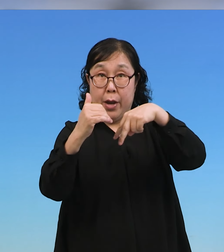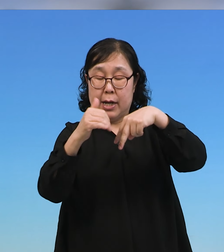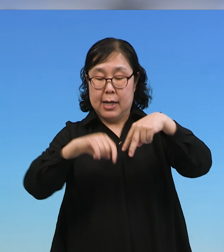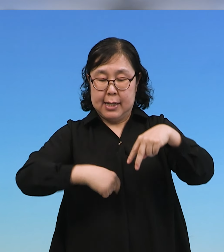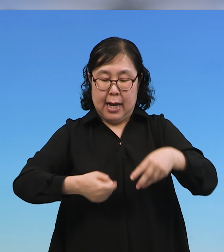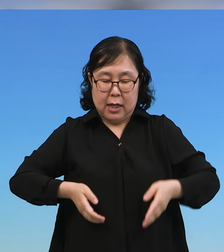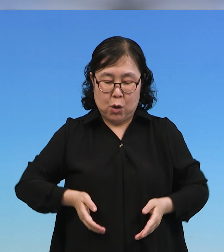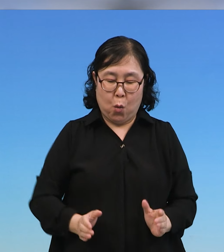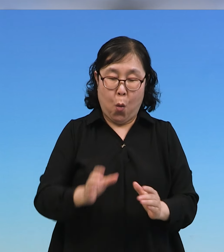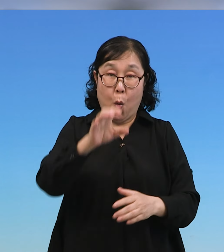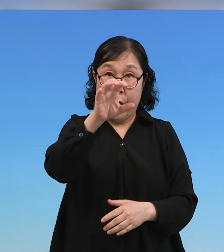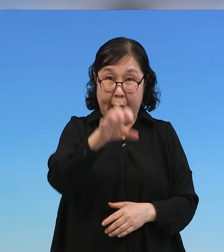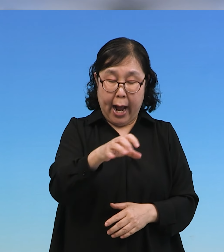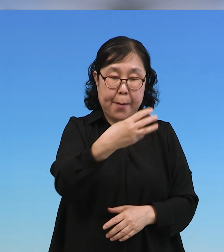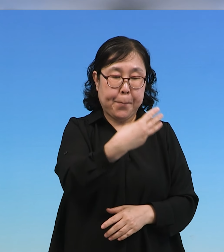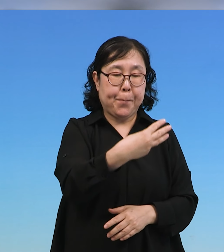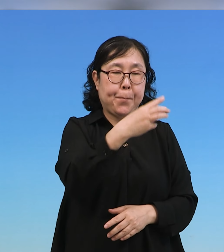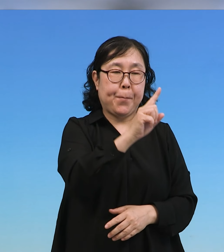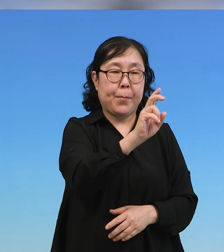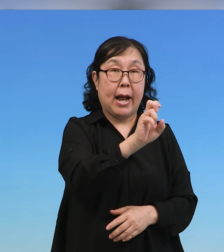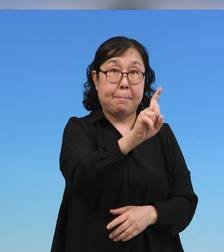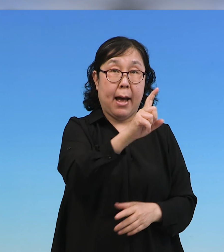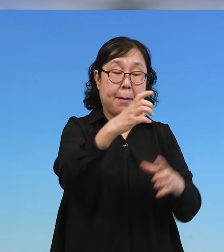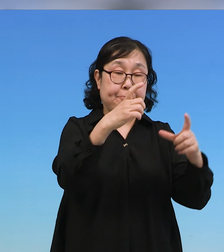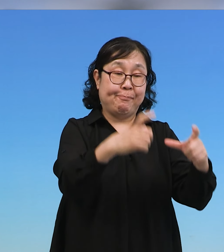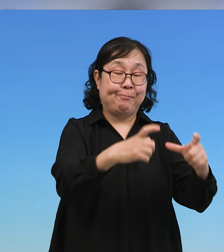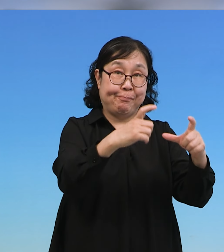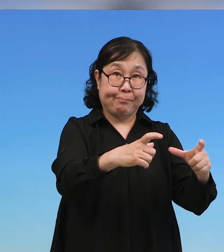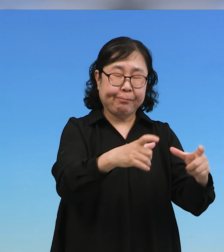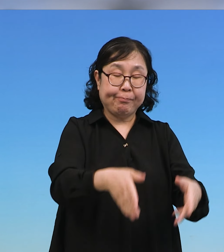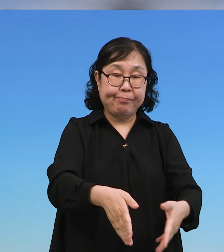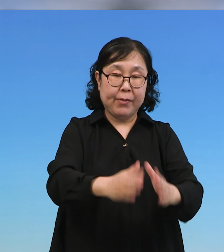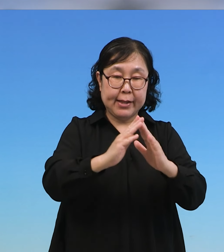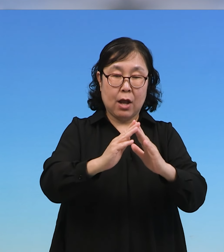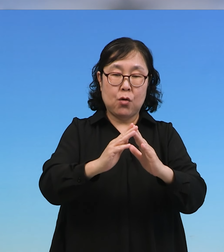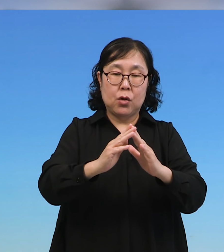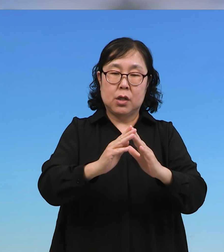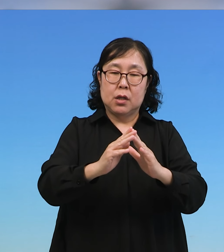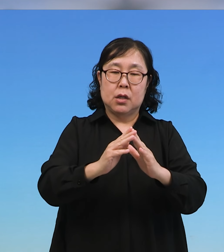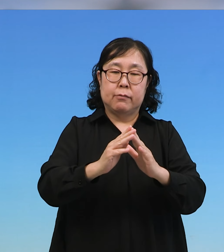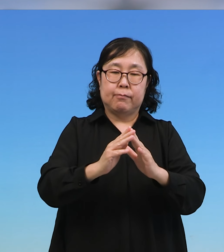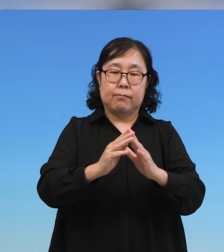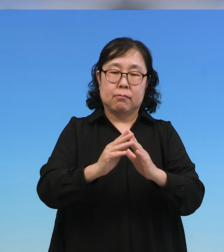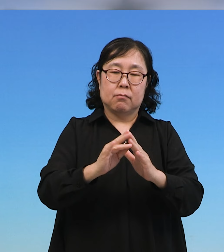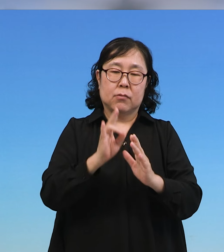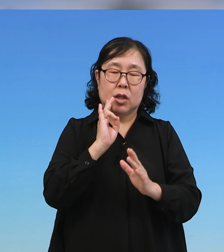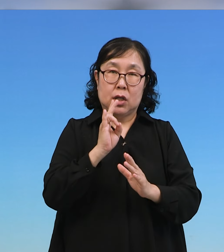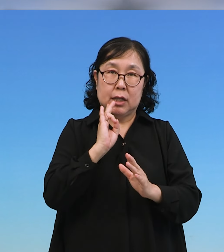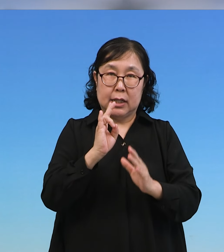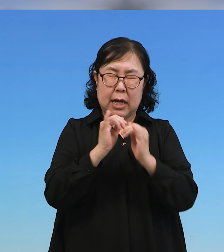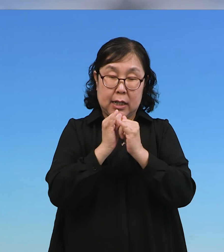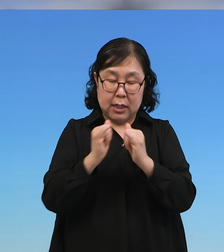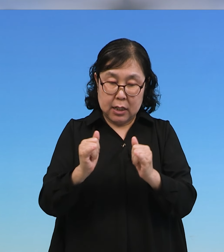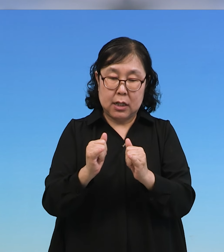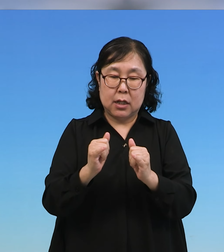자기 고향 라마에다가 세운 선지 학교다, 이렇게 풀어 설명할 수가 있습니다.